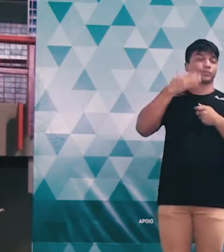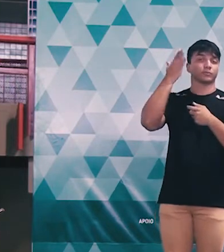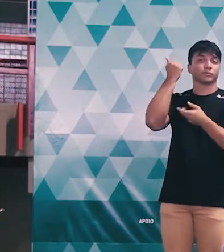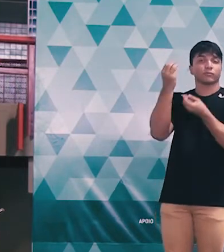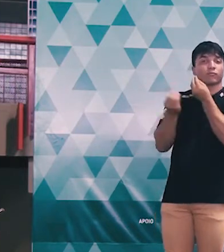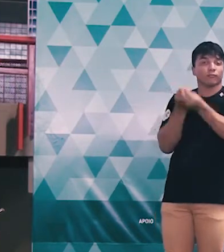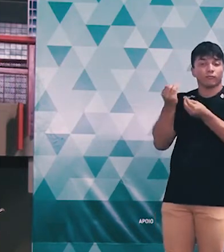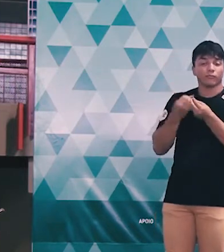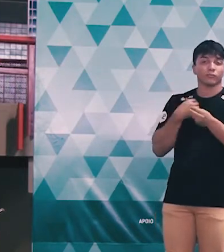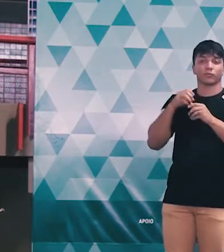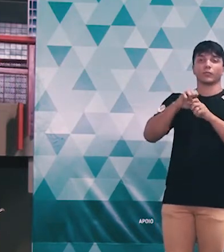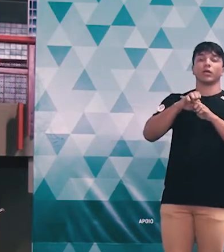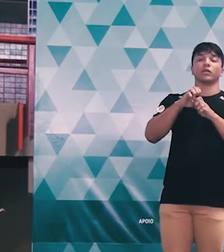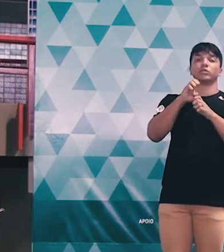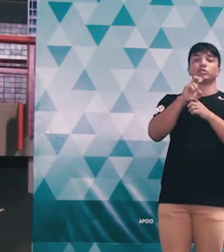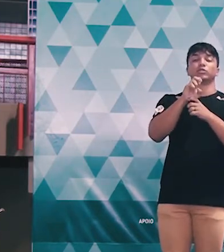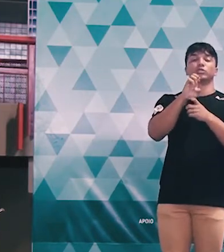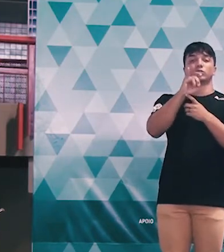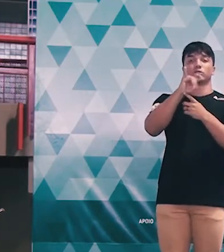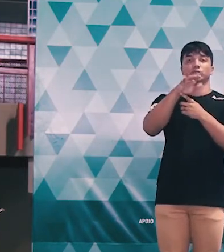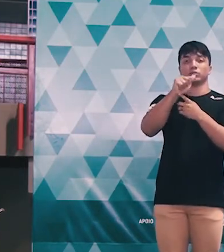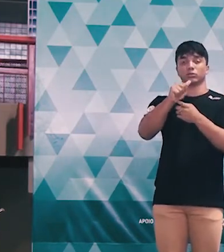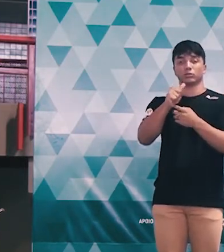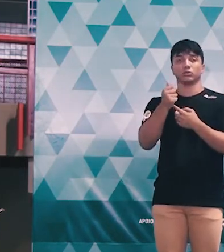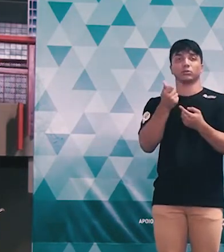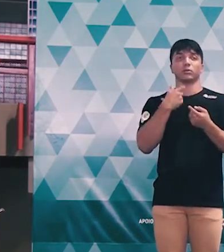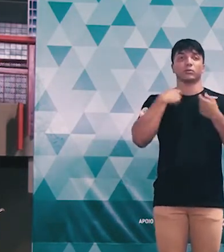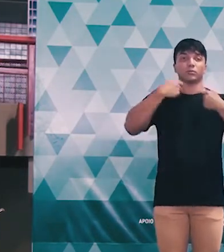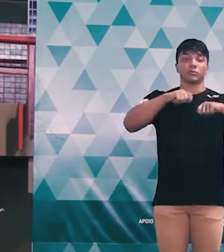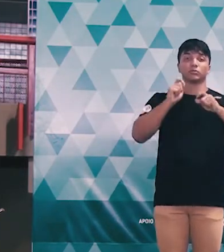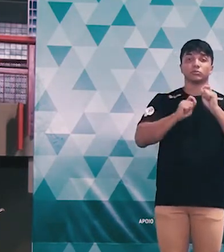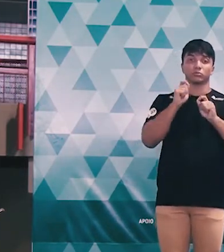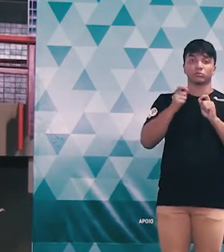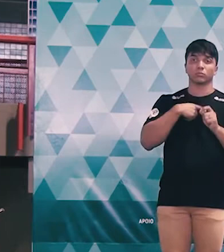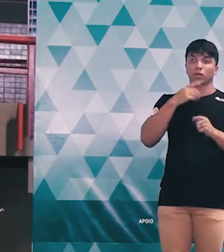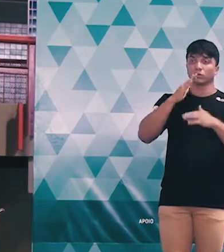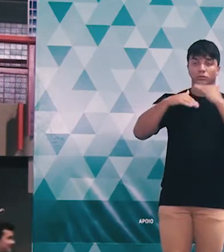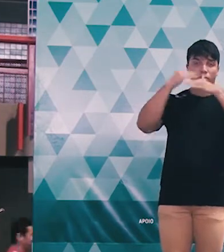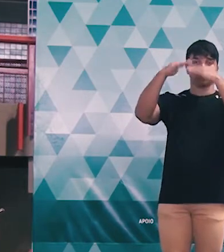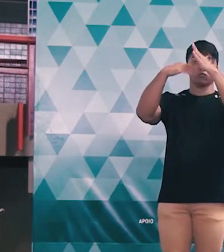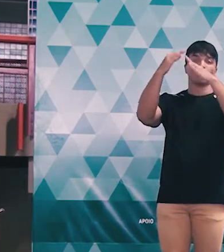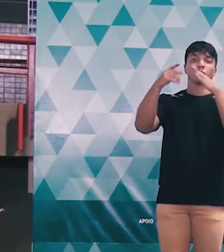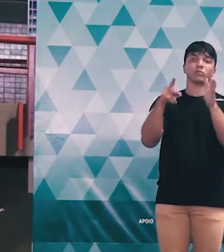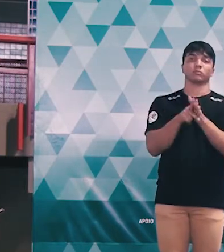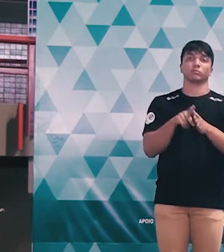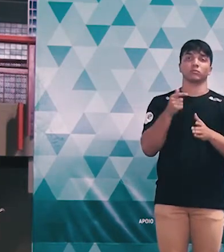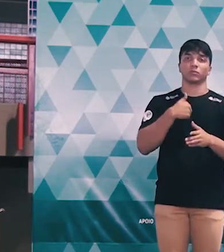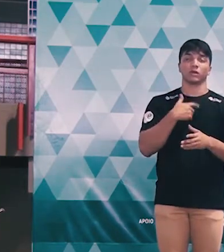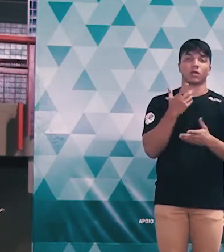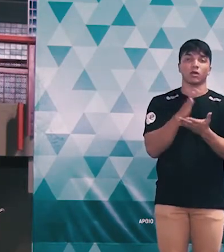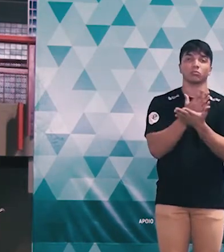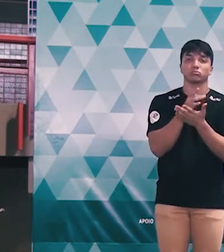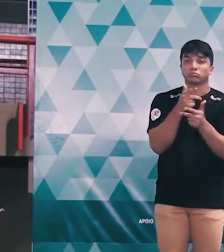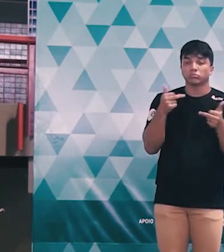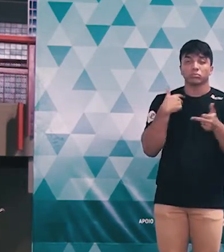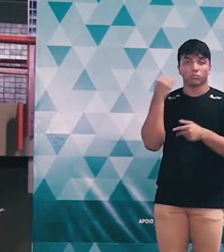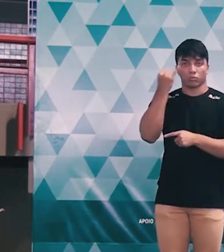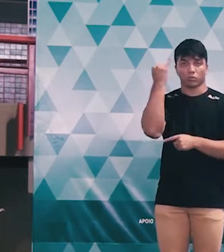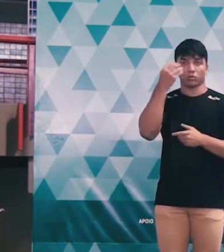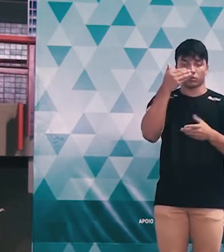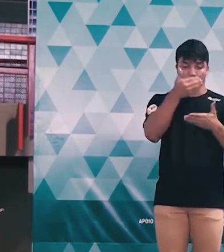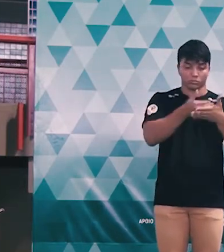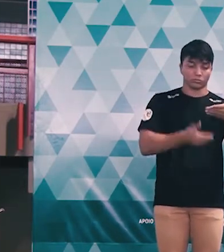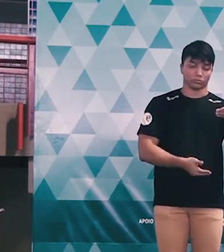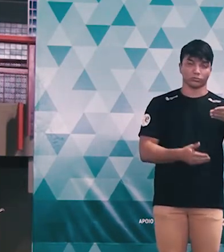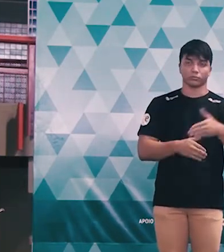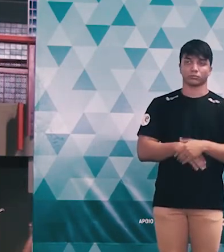saber entender um gráfico, entender uma tabela, isso é fundamental para a gente desenvolver algumas competências importantes para a prova. Então,